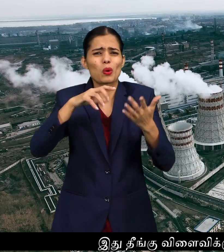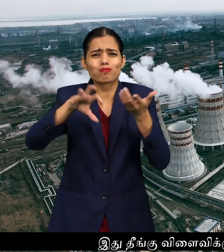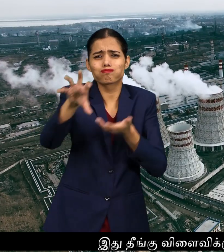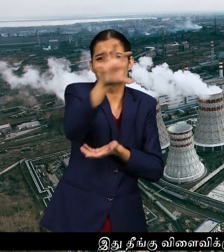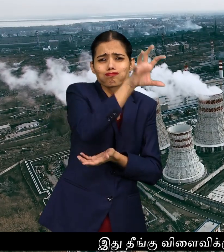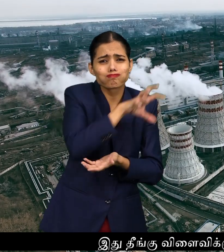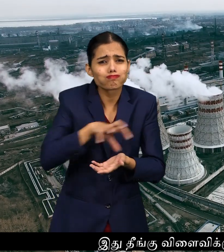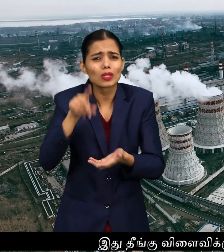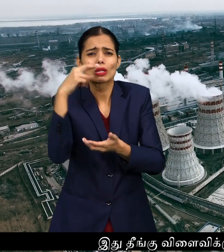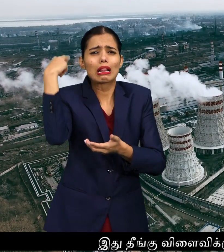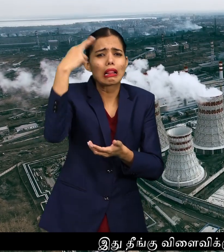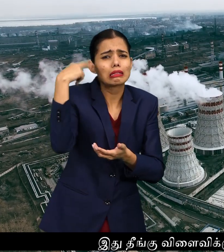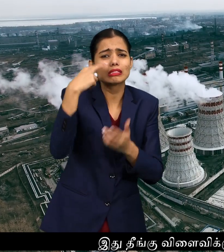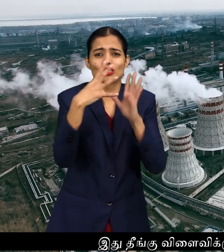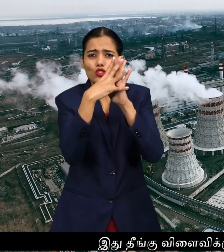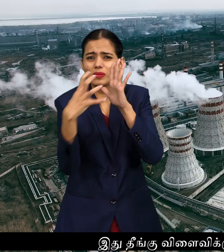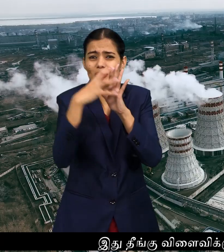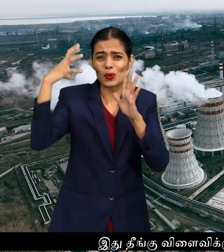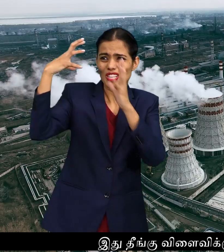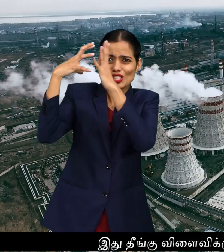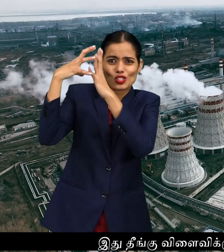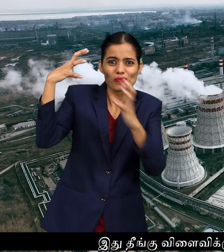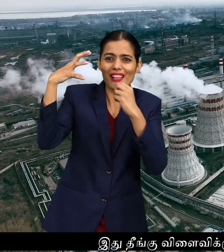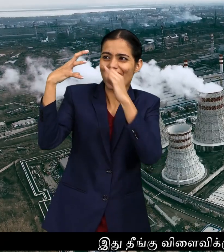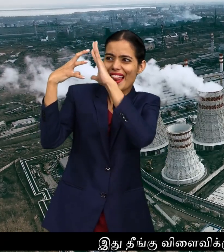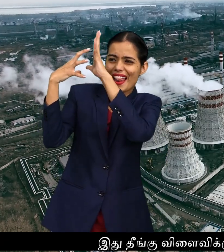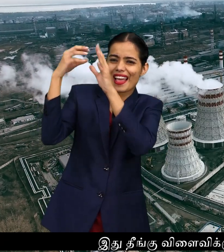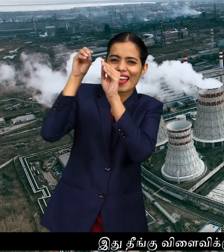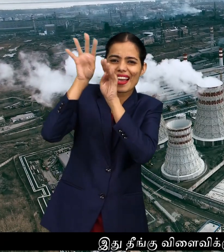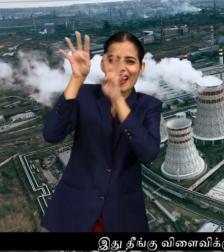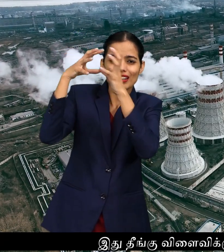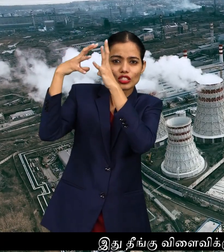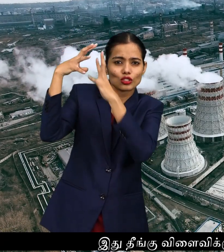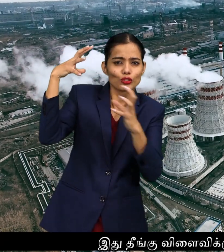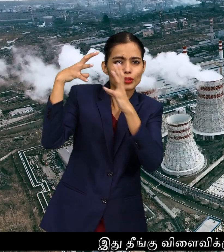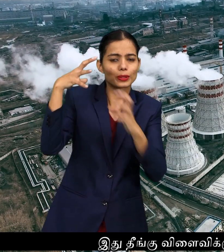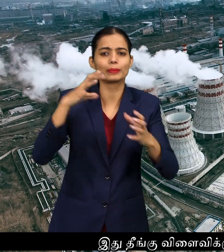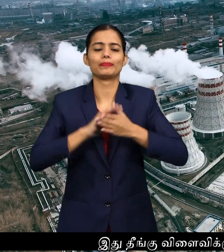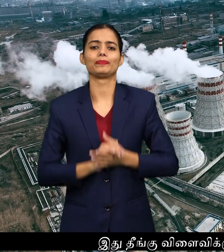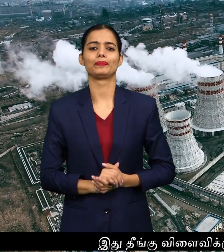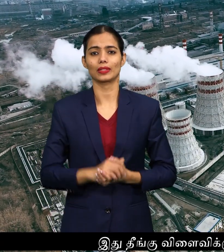இது தீங்கு விளைவிக்கும் சூரிய கதிர்களை உறிஞ்சுகிறது.